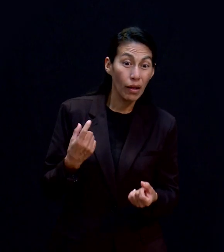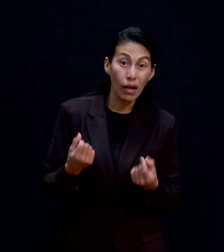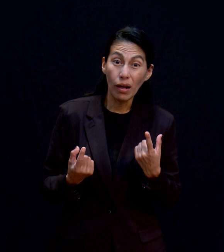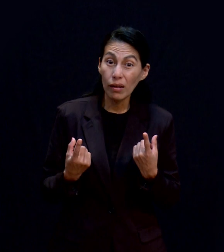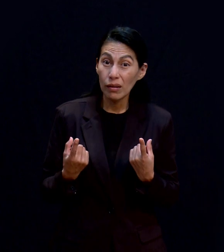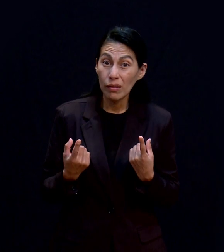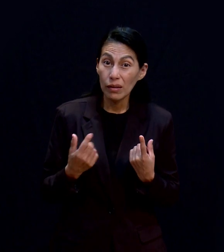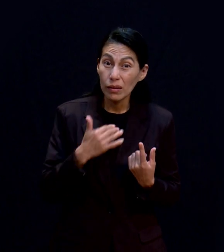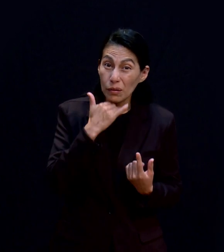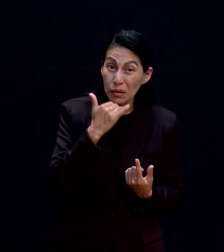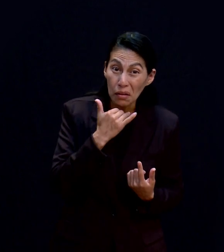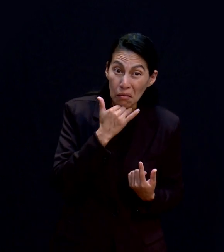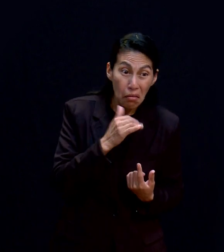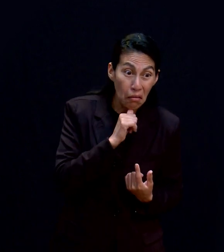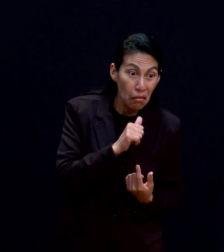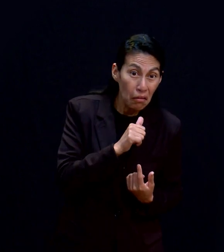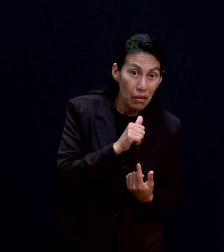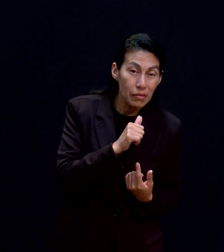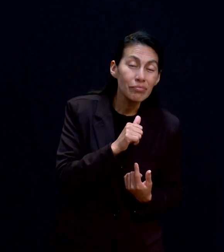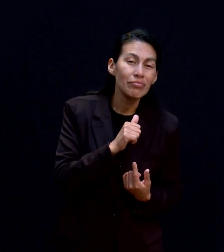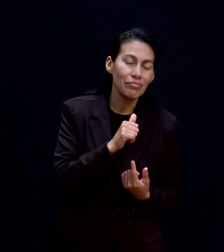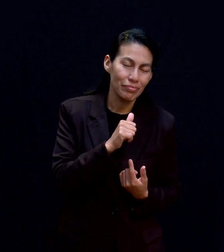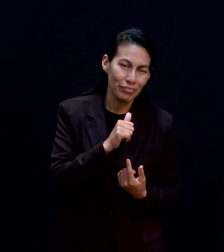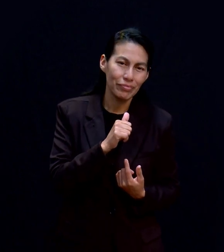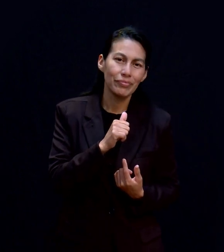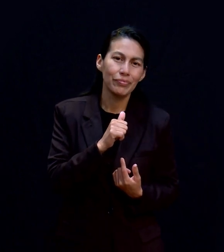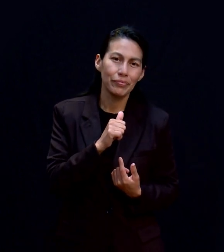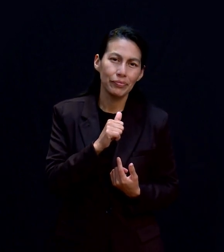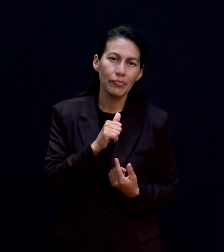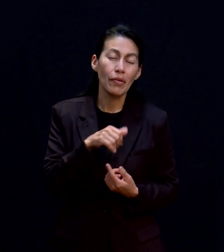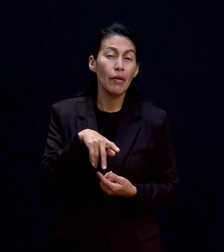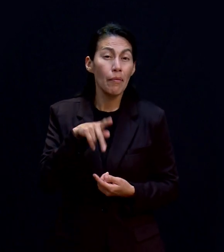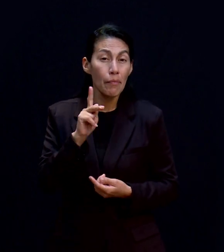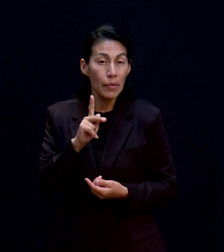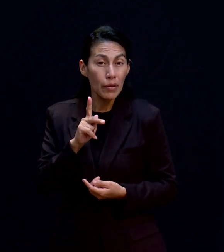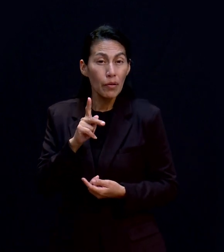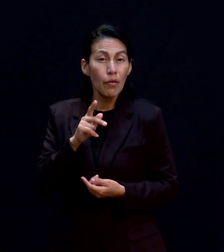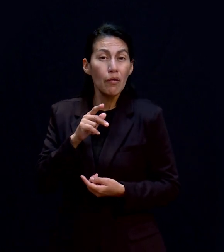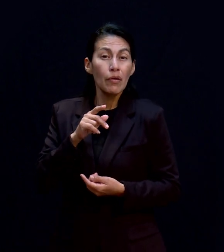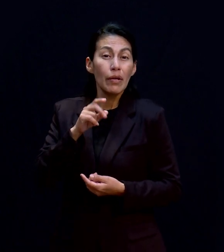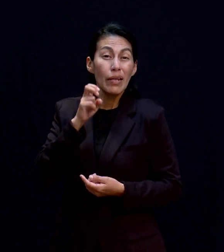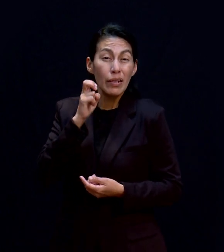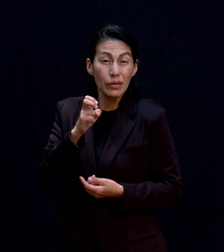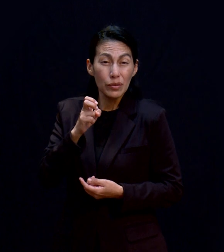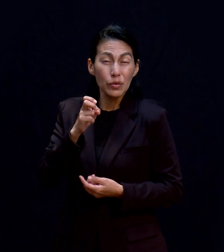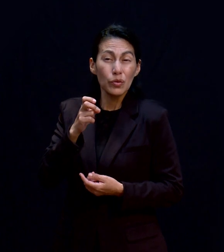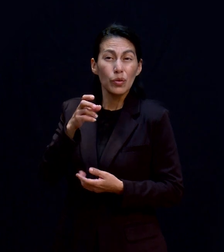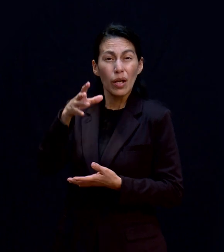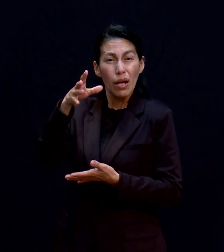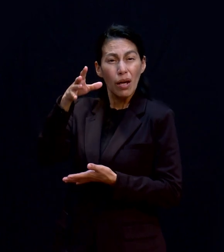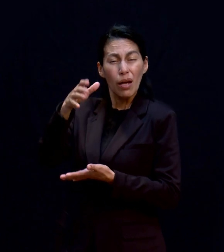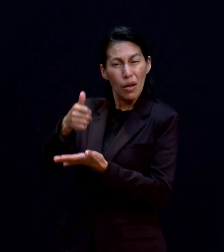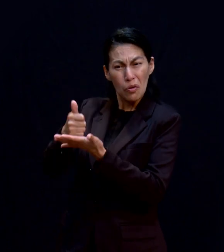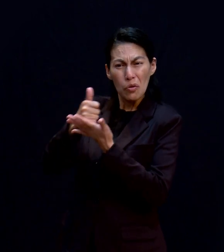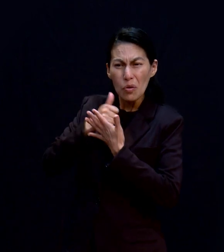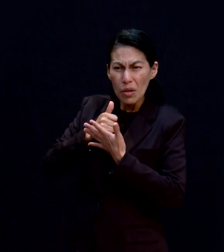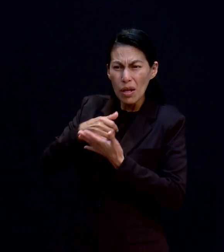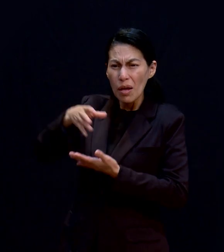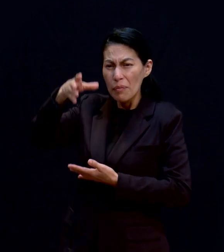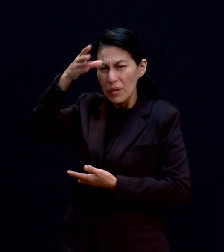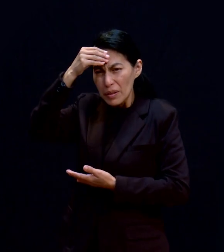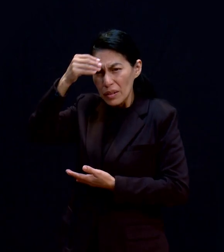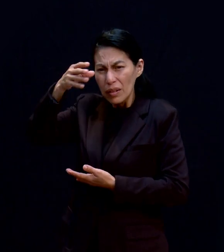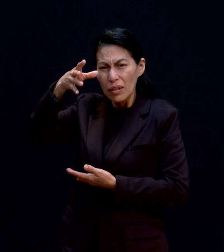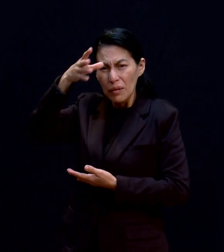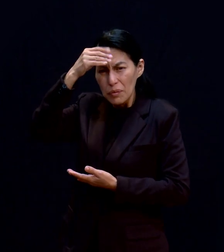quien no ha cometido errores en la vida pero experimentamos y vamos en